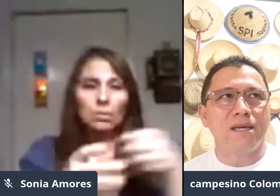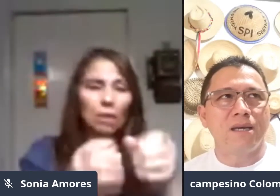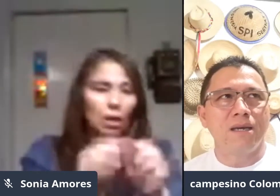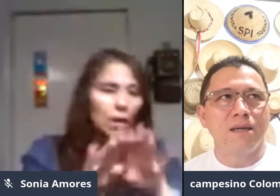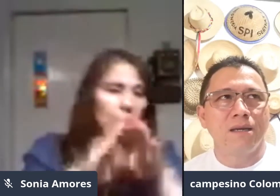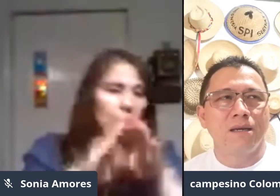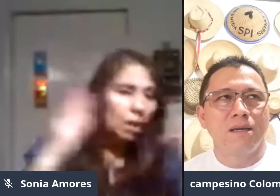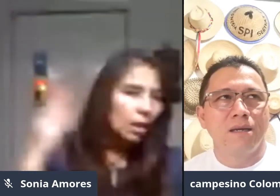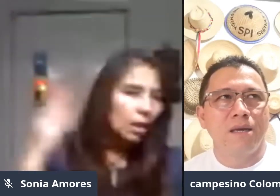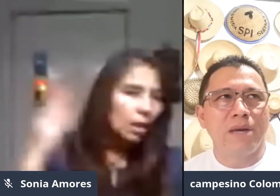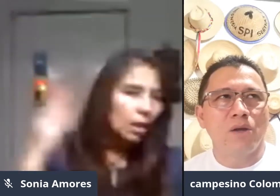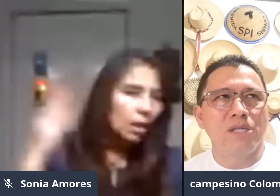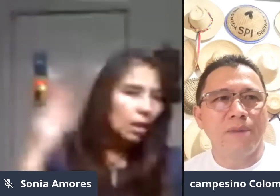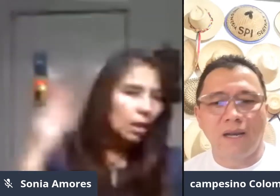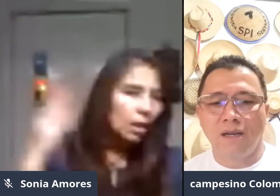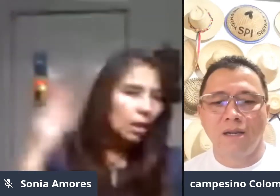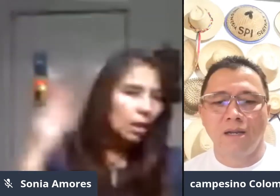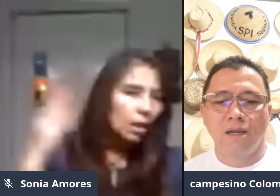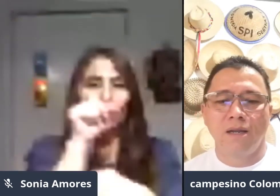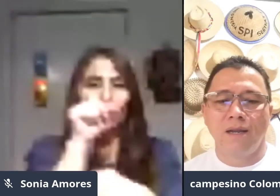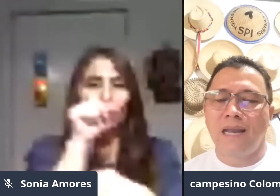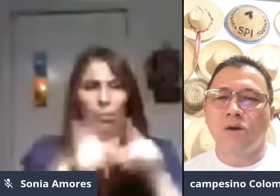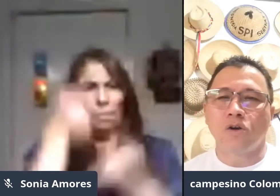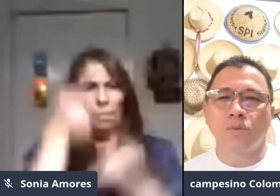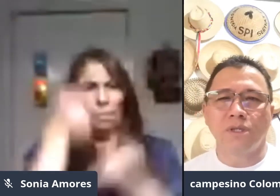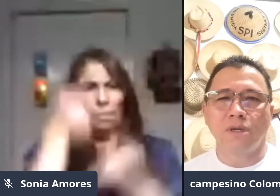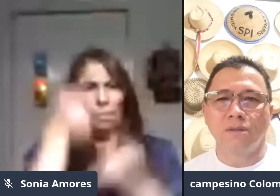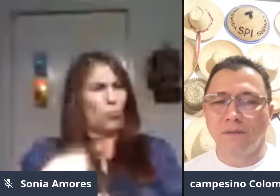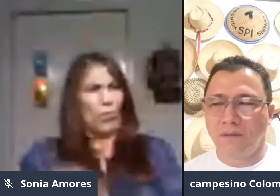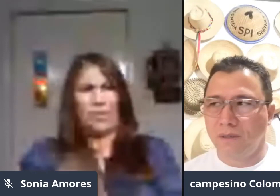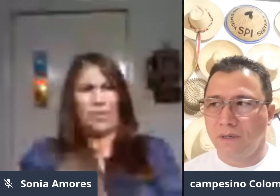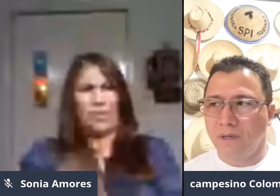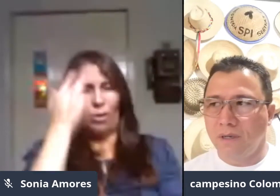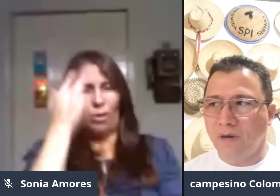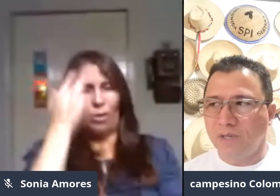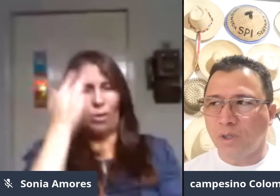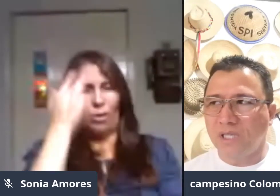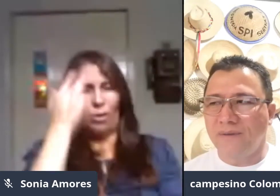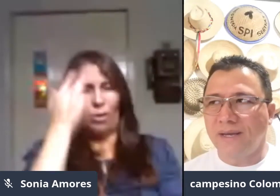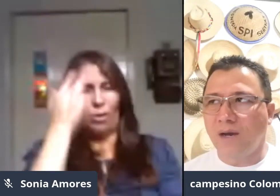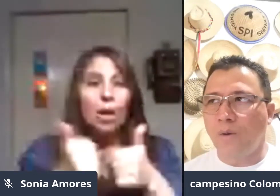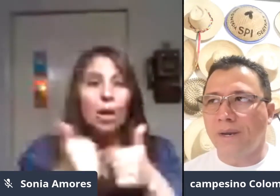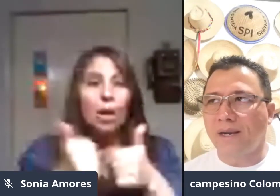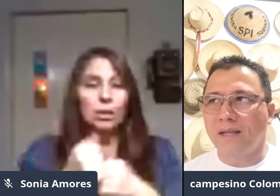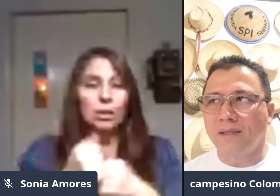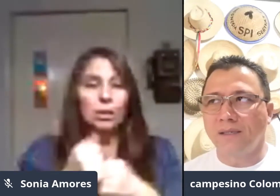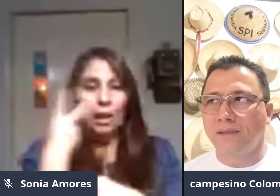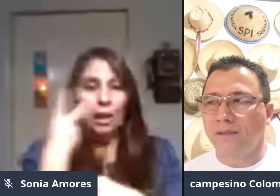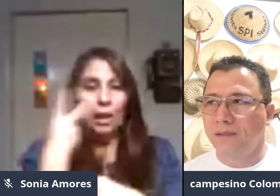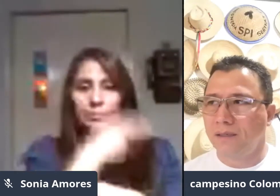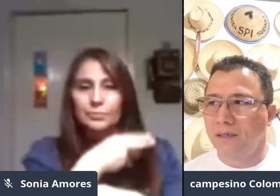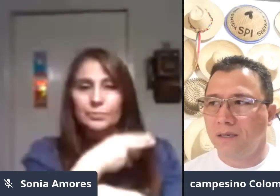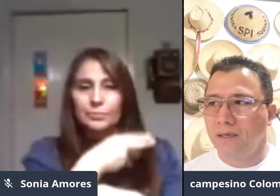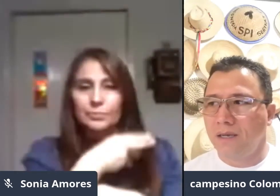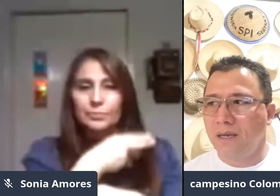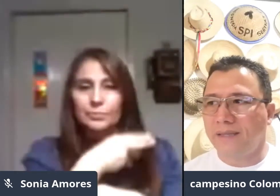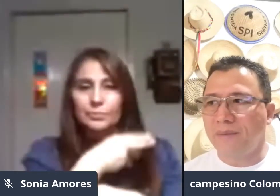parece inverosímil: la corrupción. ¿Cómo es posible que gobernantes,